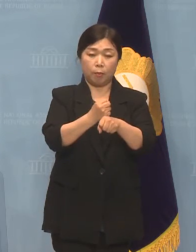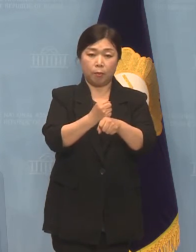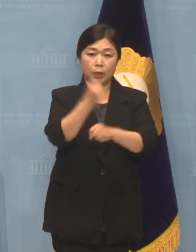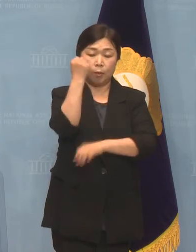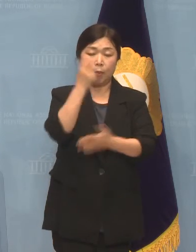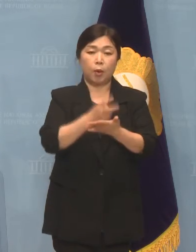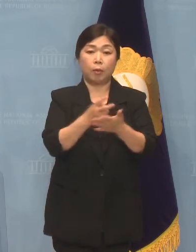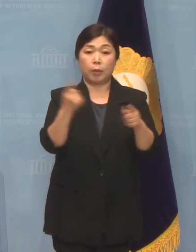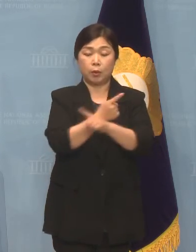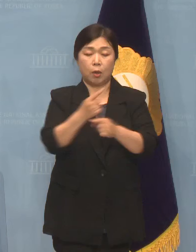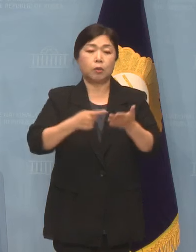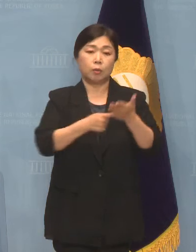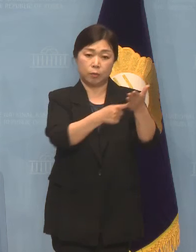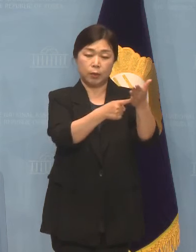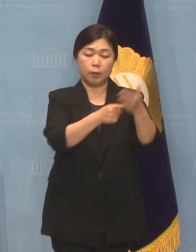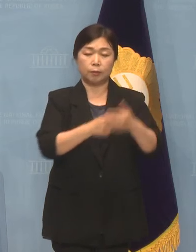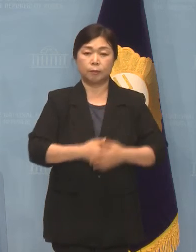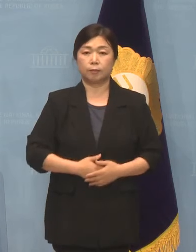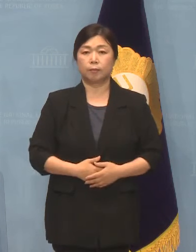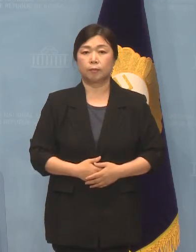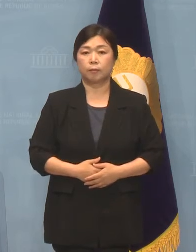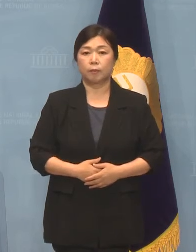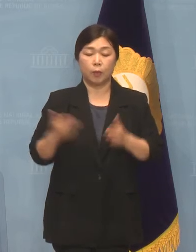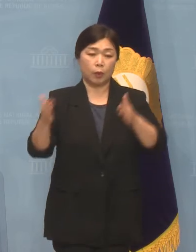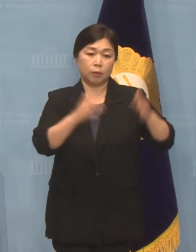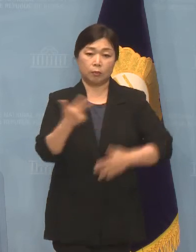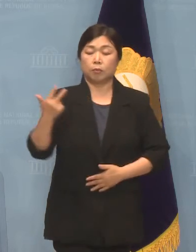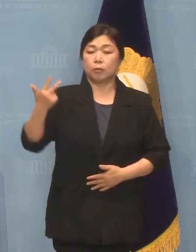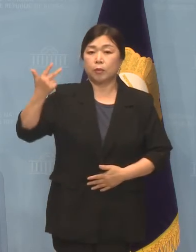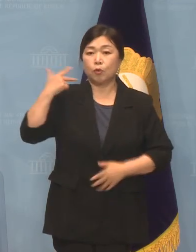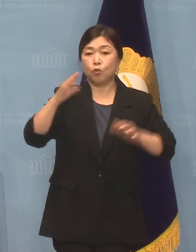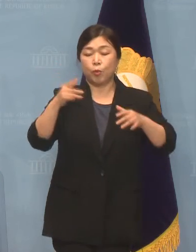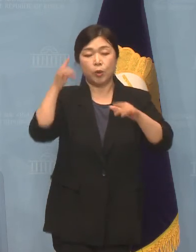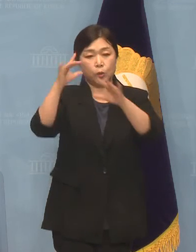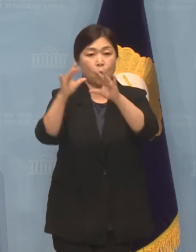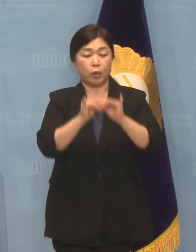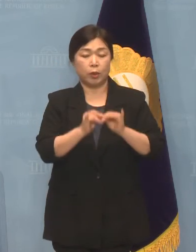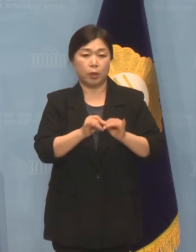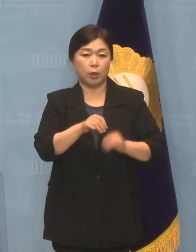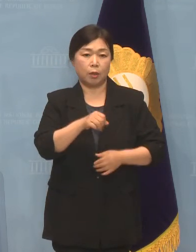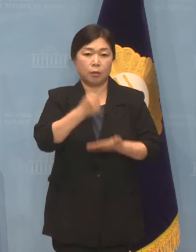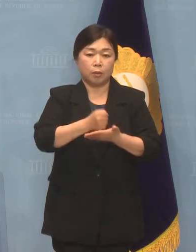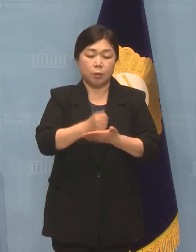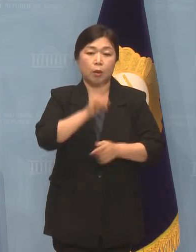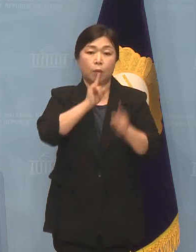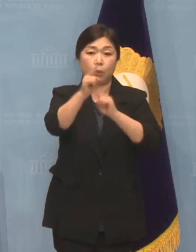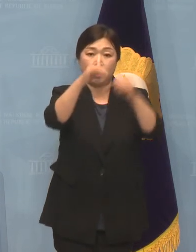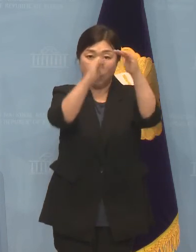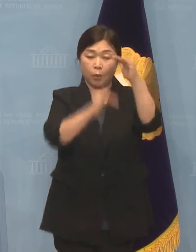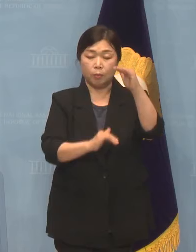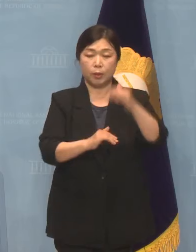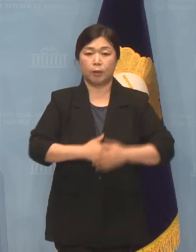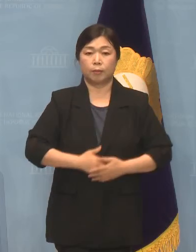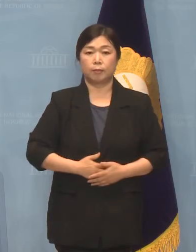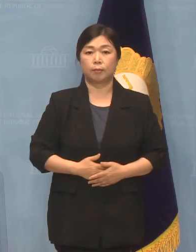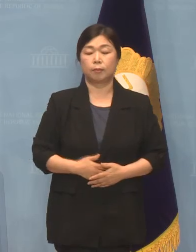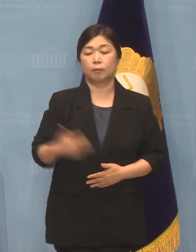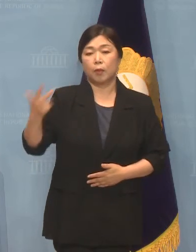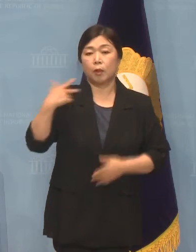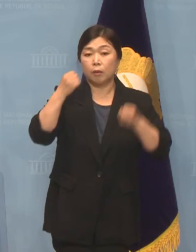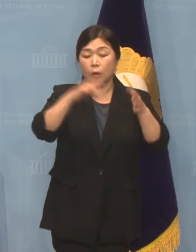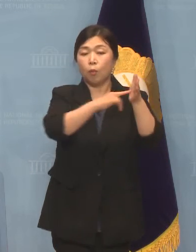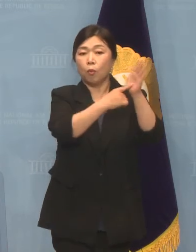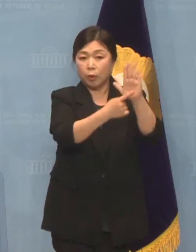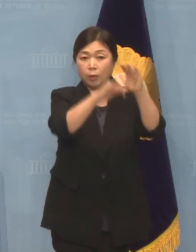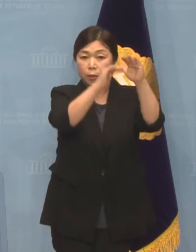등이 접수되었습니다. 다음은 지난주 국민동의 청원 접수 현황입니다. 지난주 새로